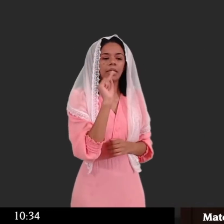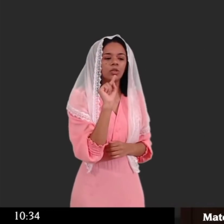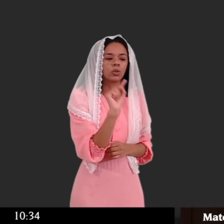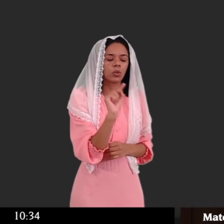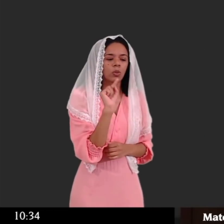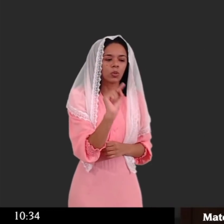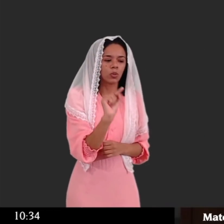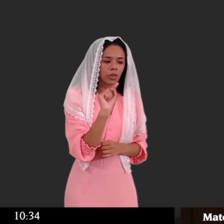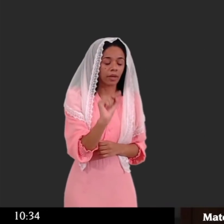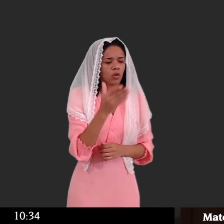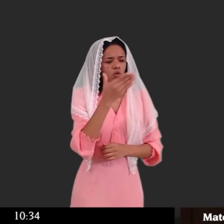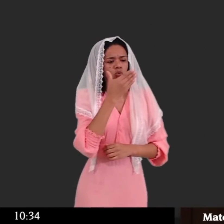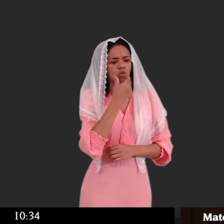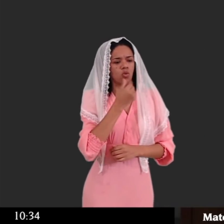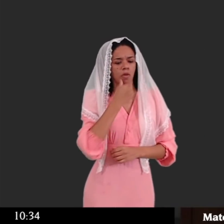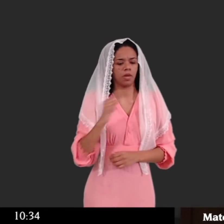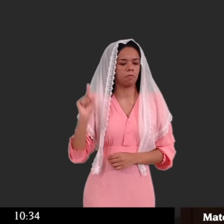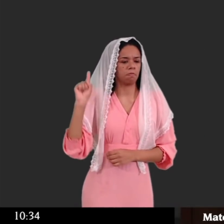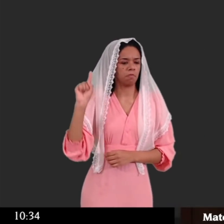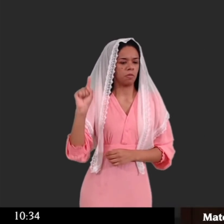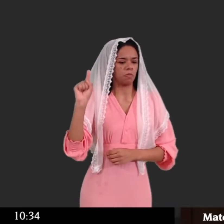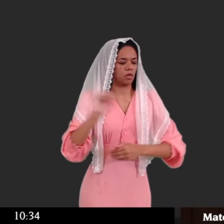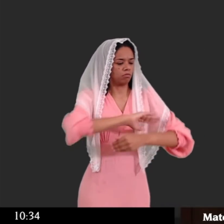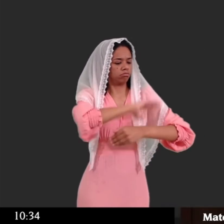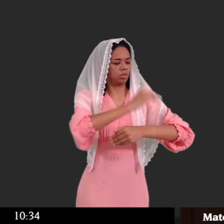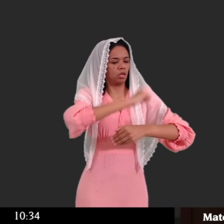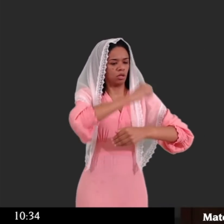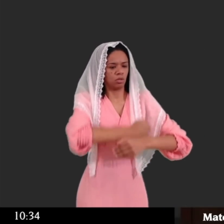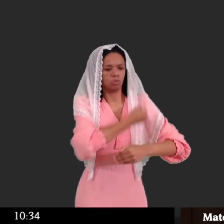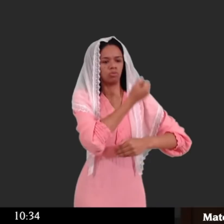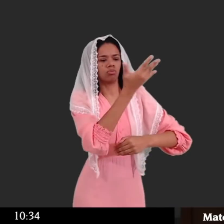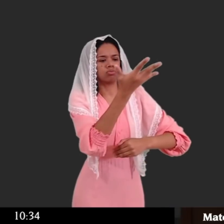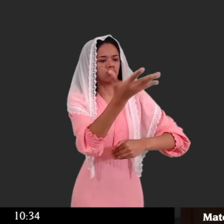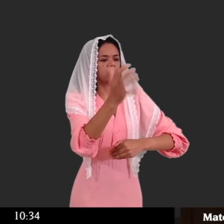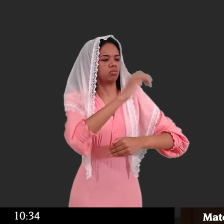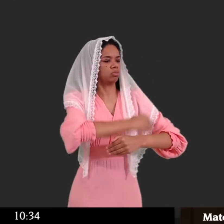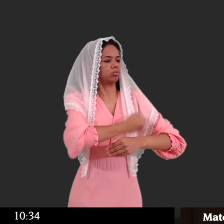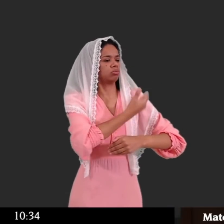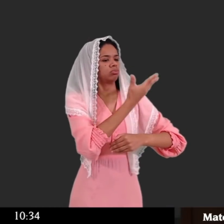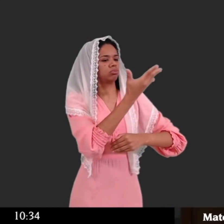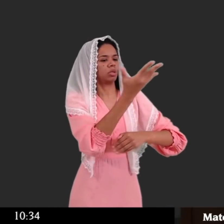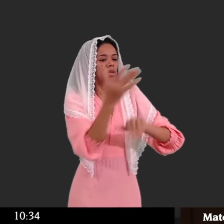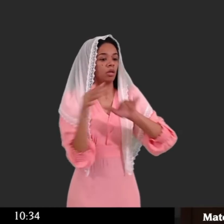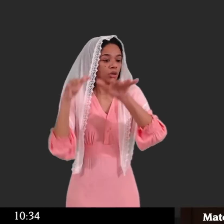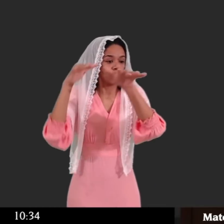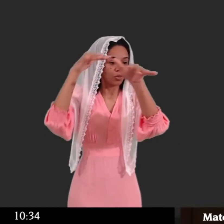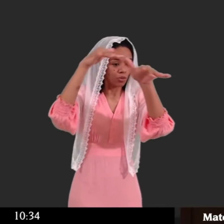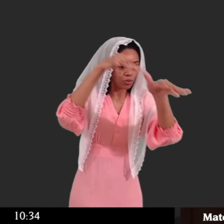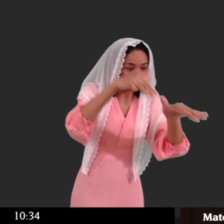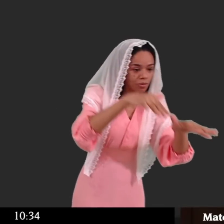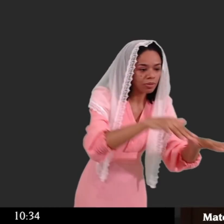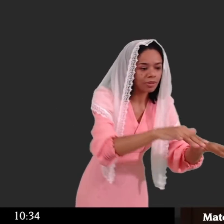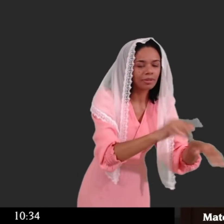campo. Mas, dormindo os homens, veio o seu inimigo e semeou o joio no meio do trigo